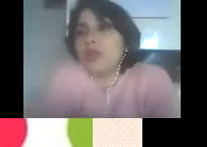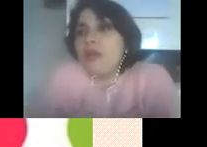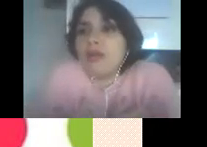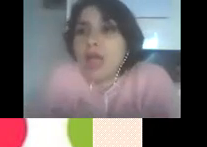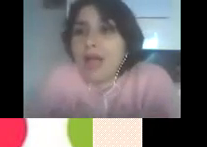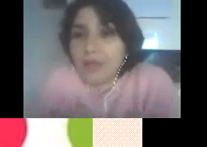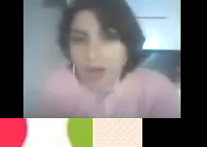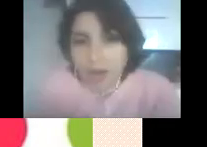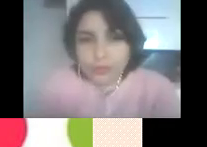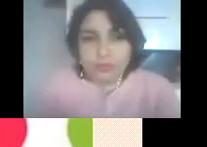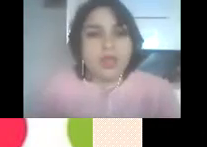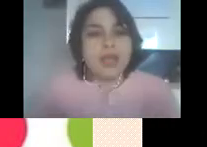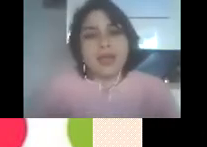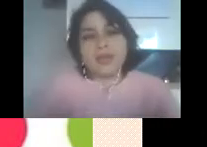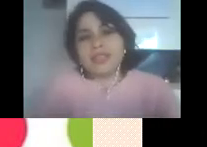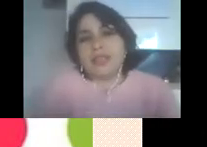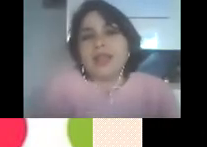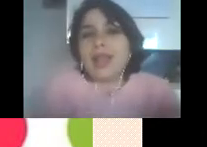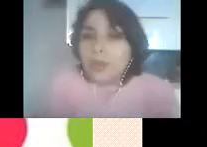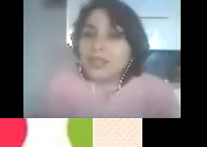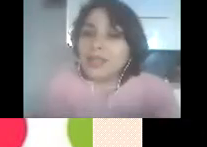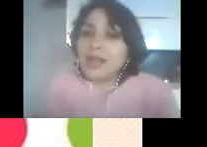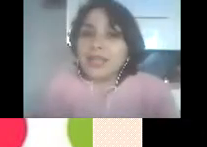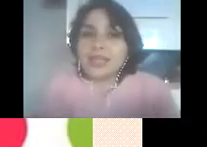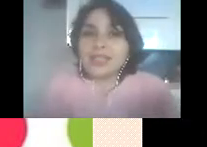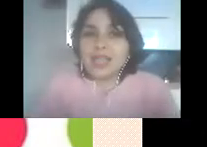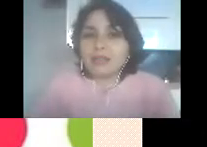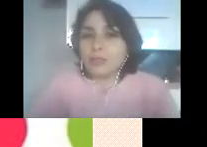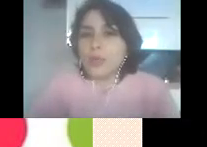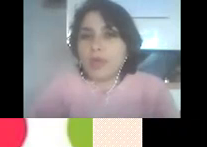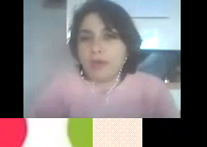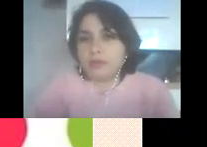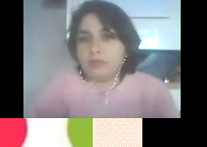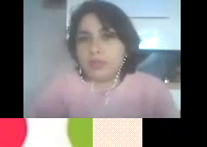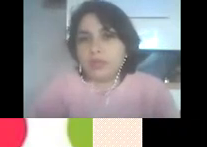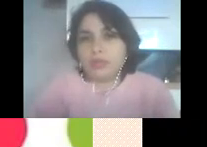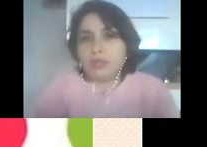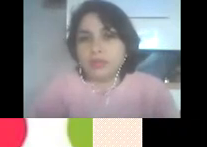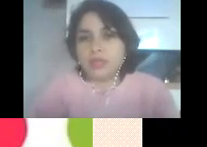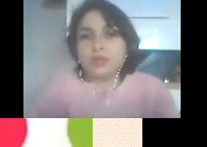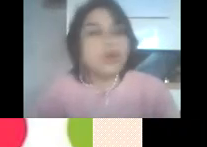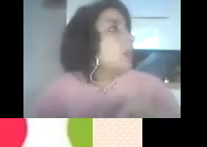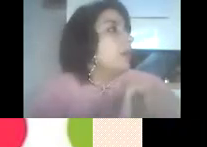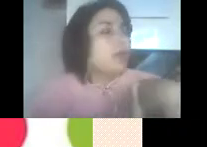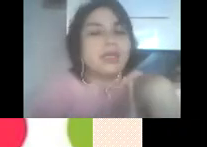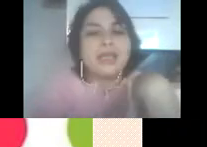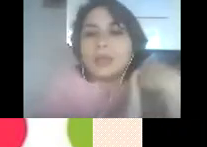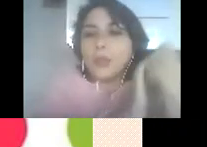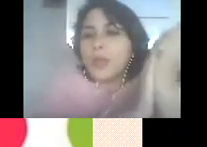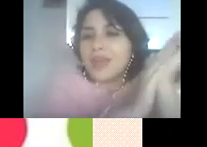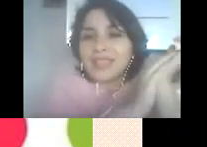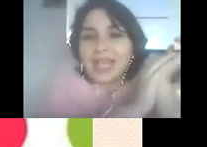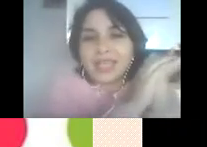podemos abrigarnos. Es decir, cada material tiene ciertas propiedades, ¿cierto?